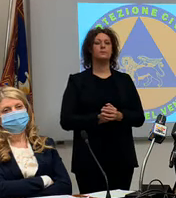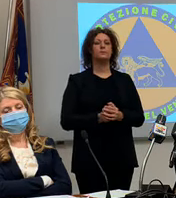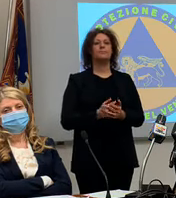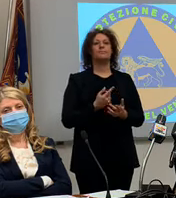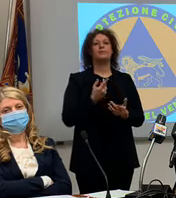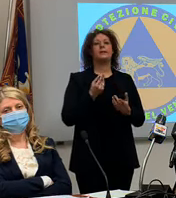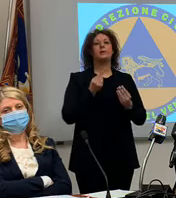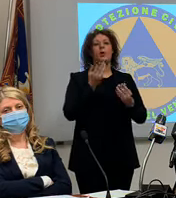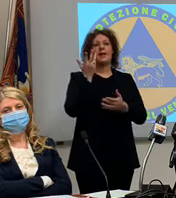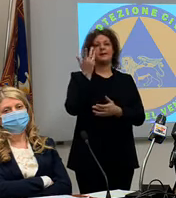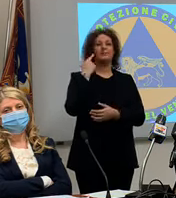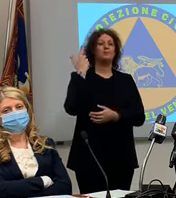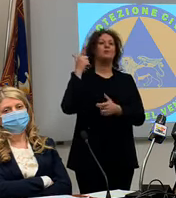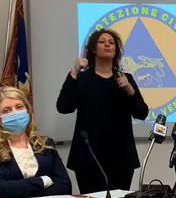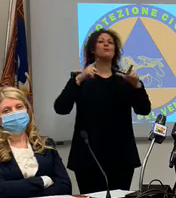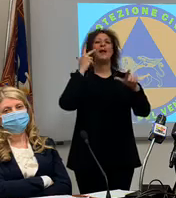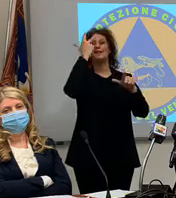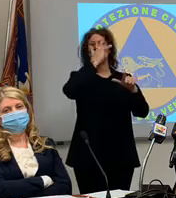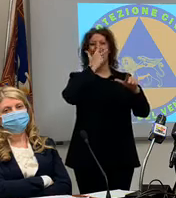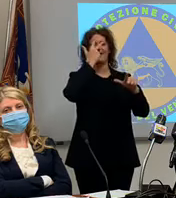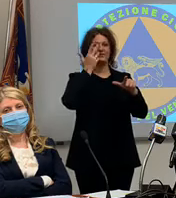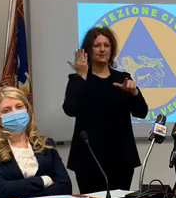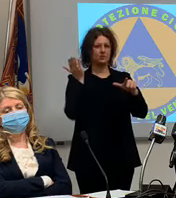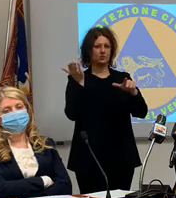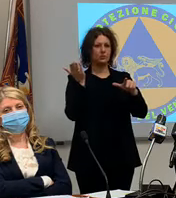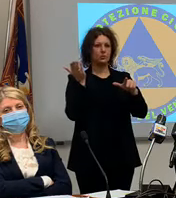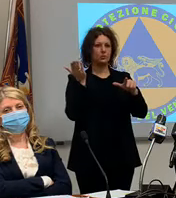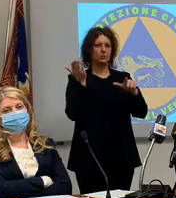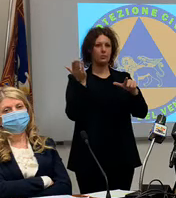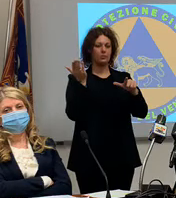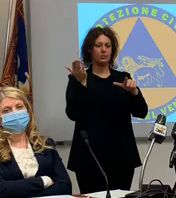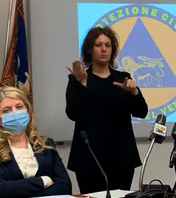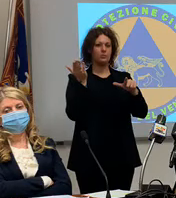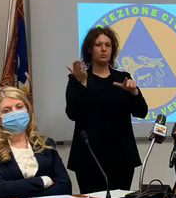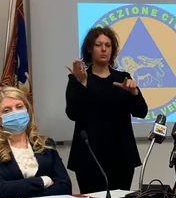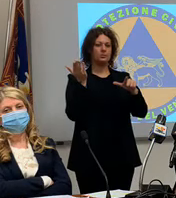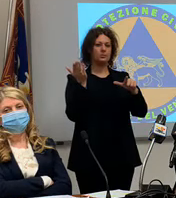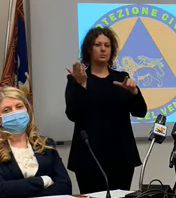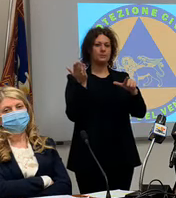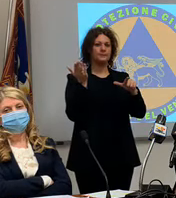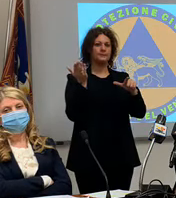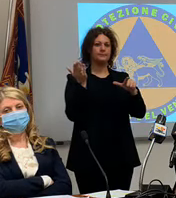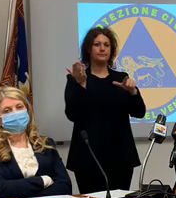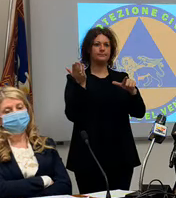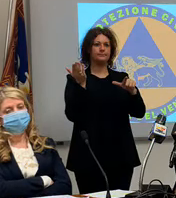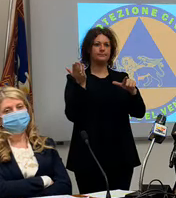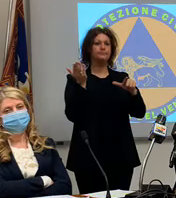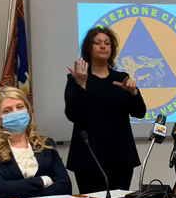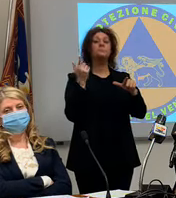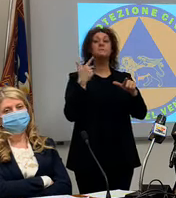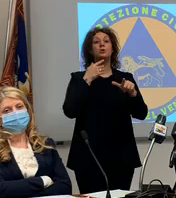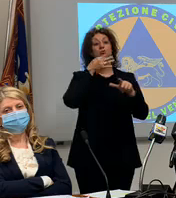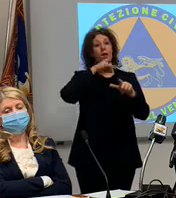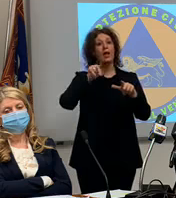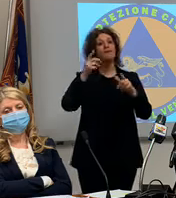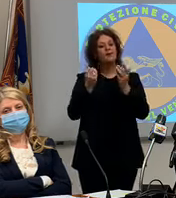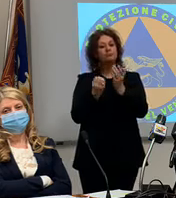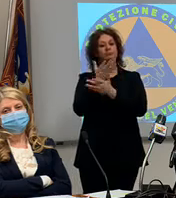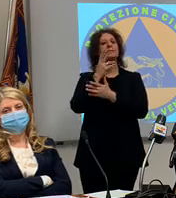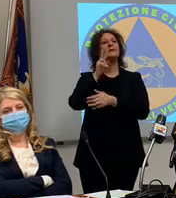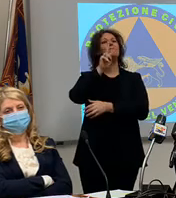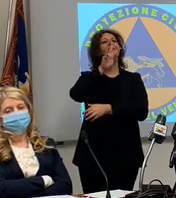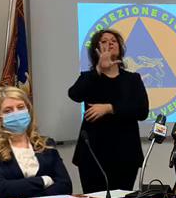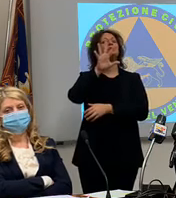cioè una città come Treviso 20 è riuscita a schierare 25 vigili della Polizia Municipale